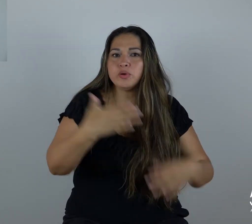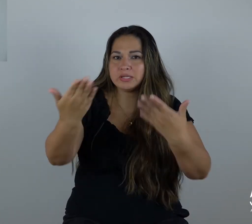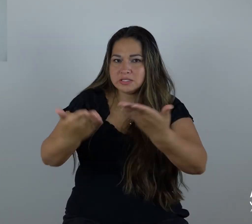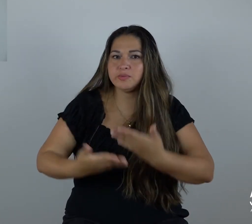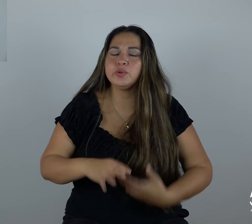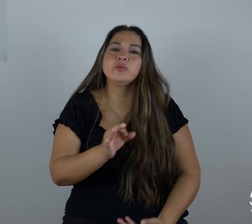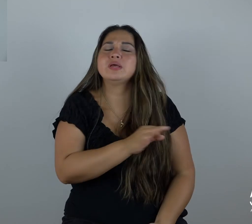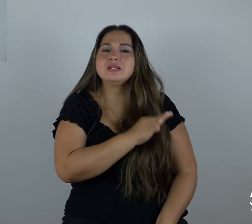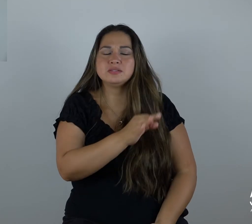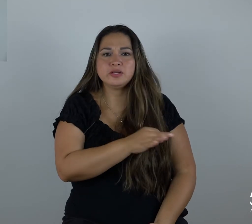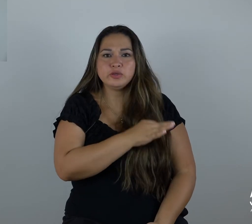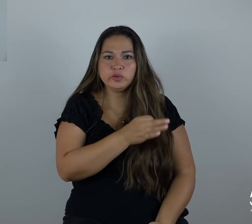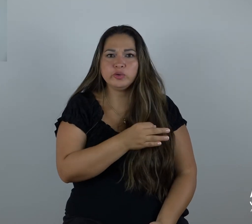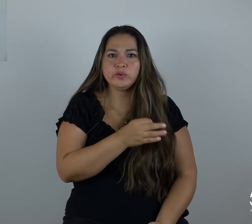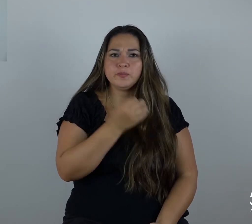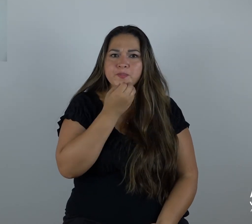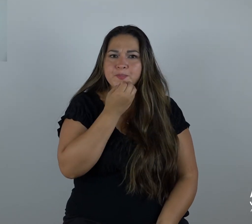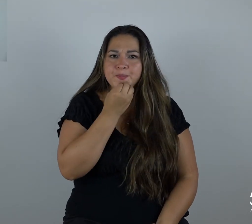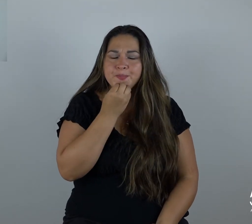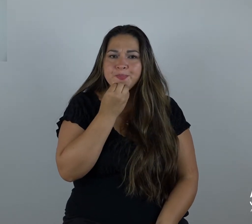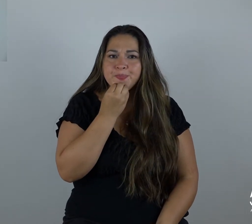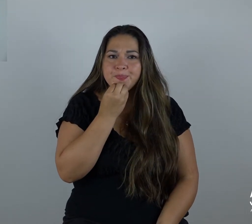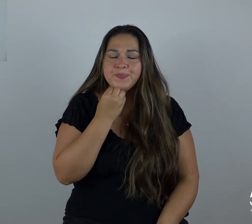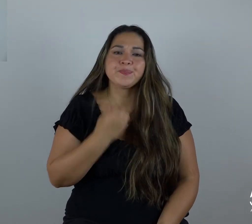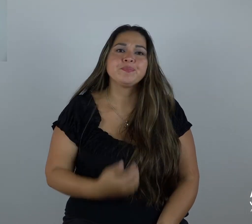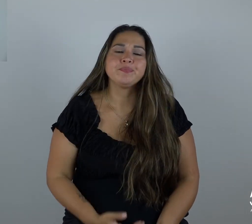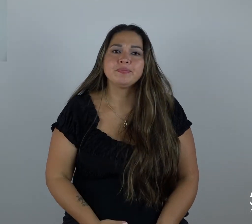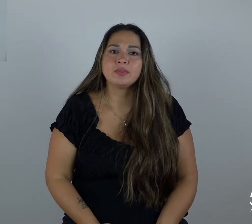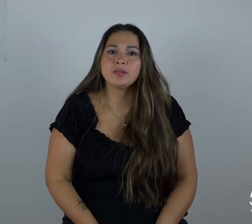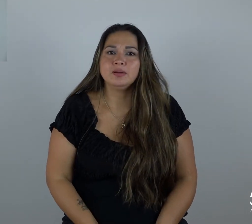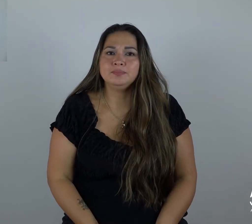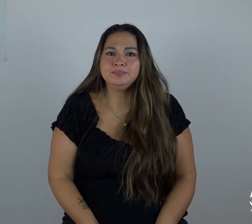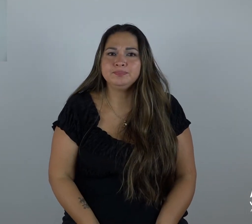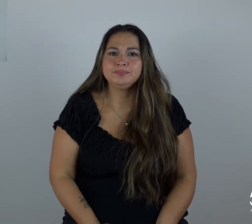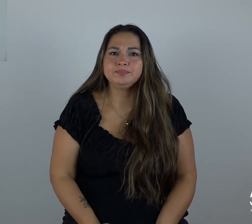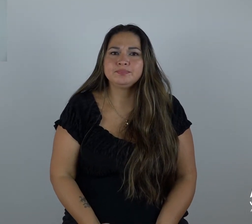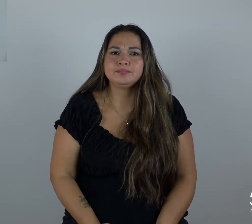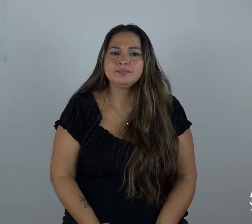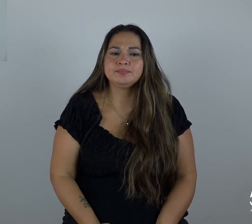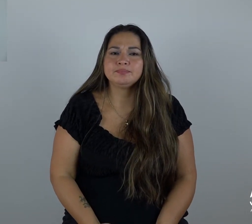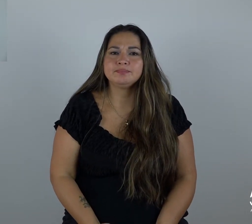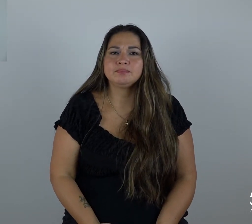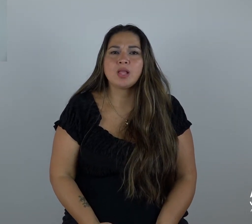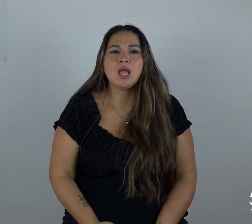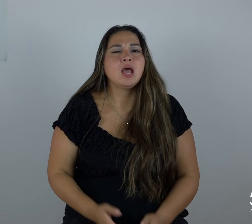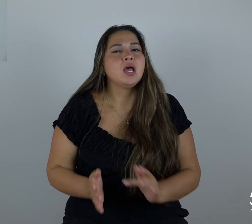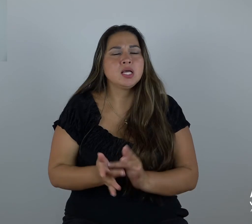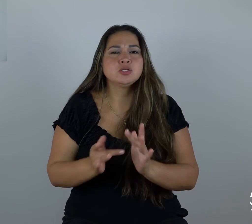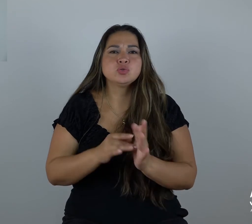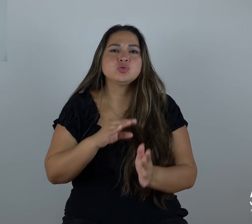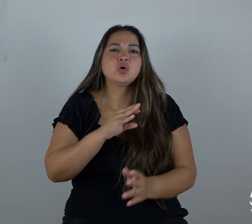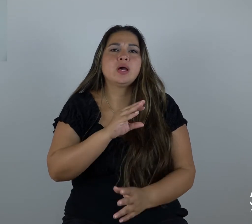vas a leer los otros textos que te he mencionado al principio, hizo, es